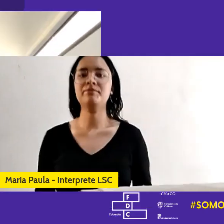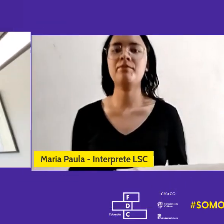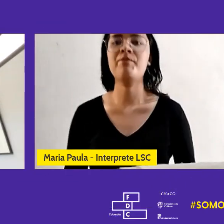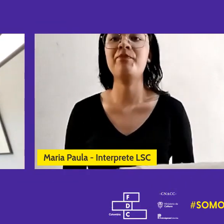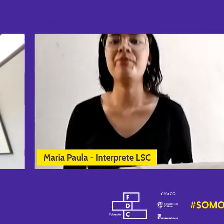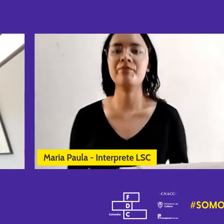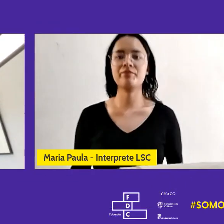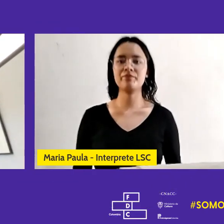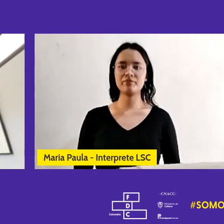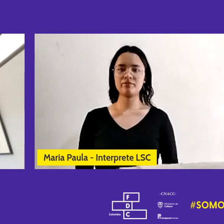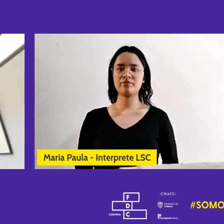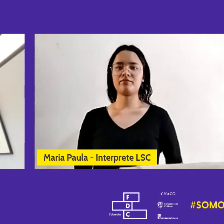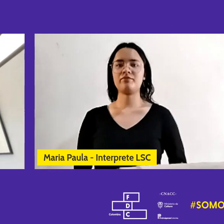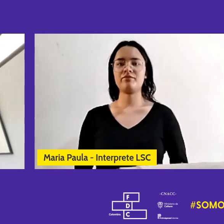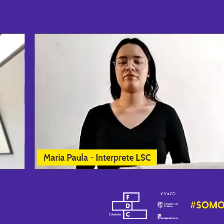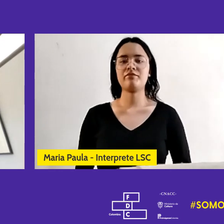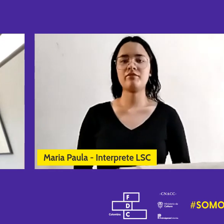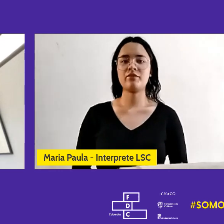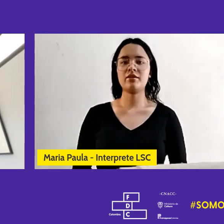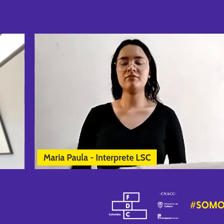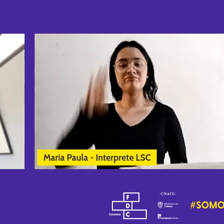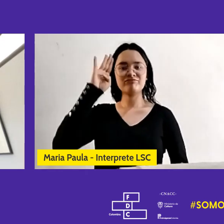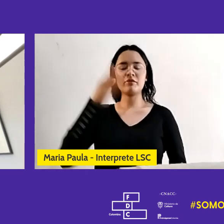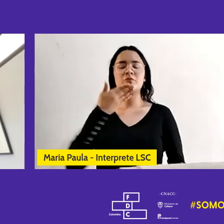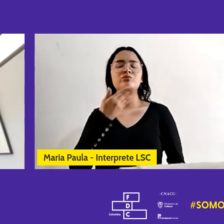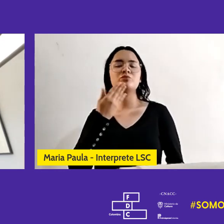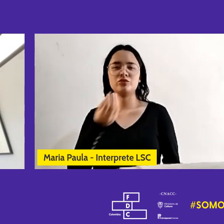Hola, bueno, muchas gracias por la invitación.